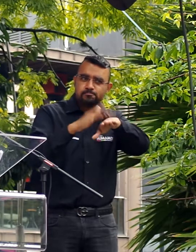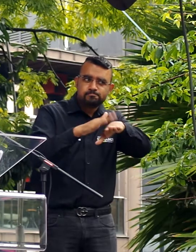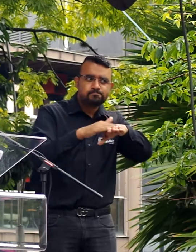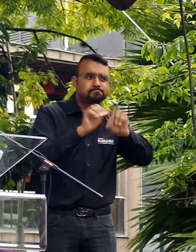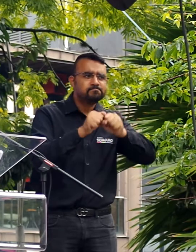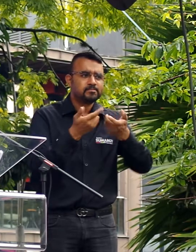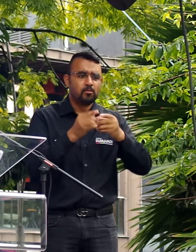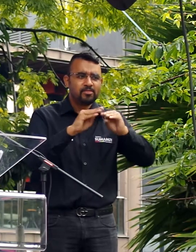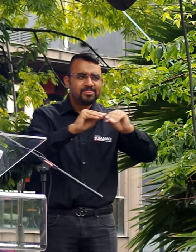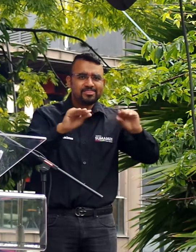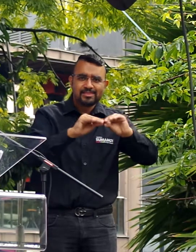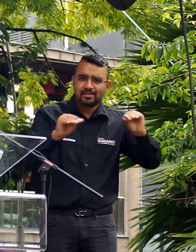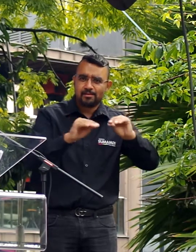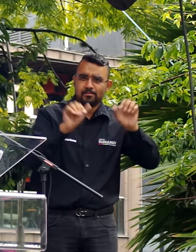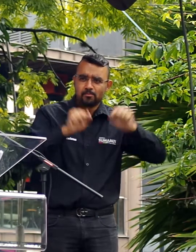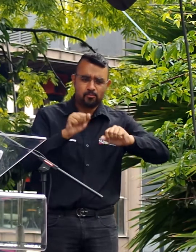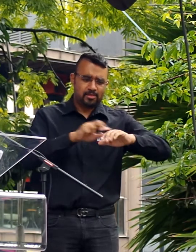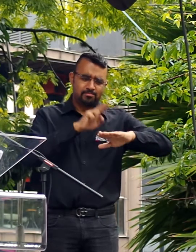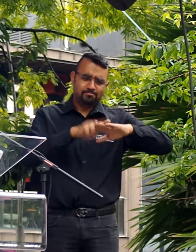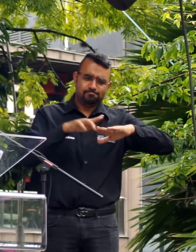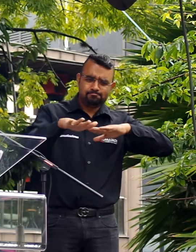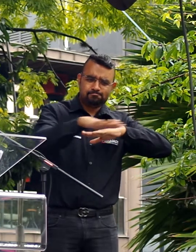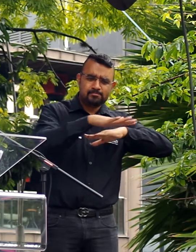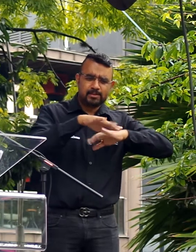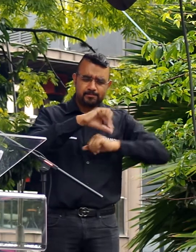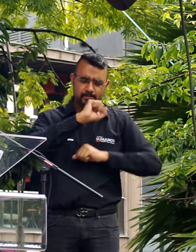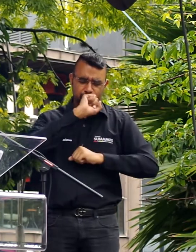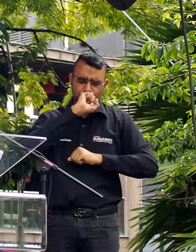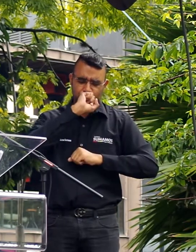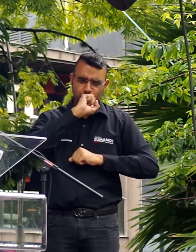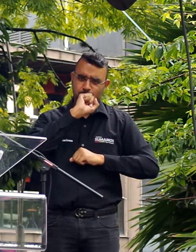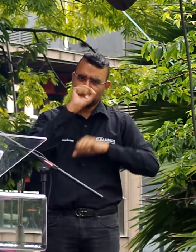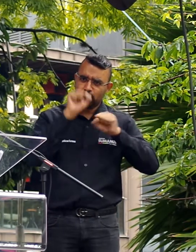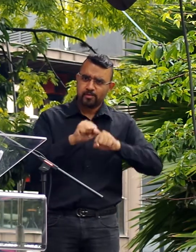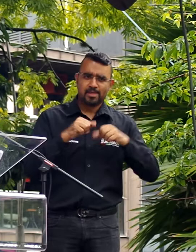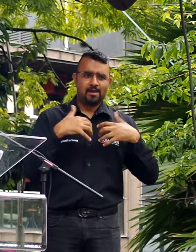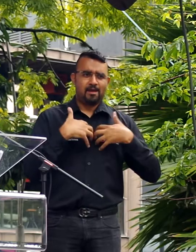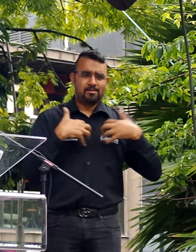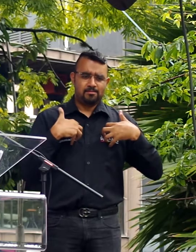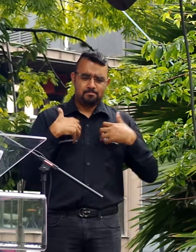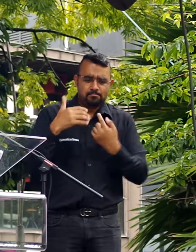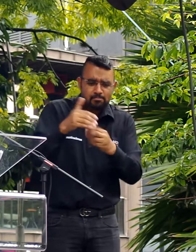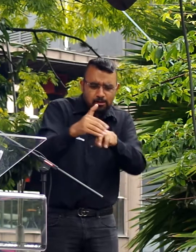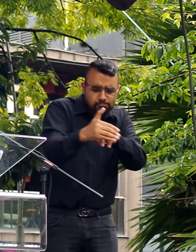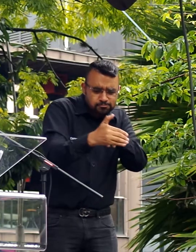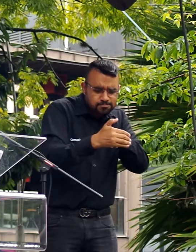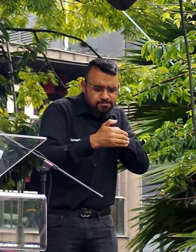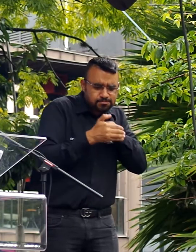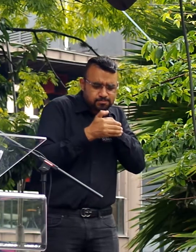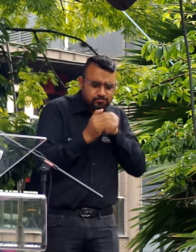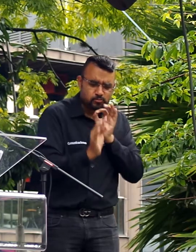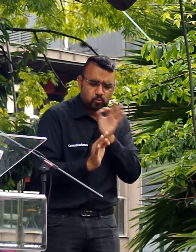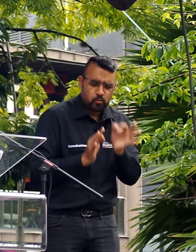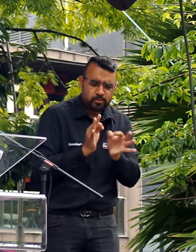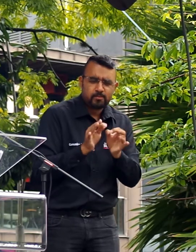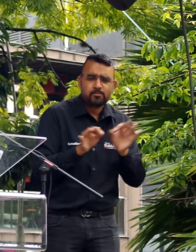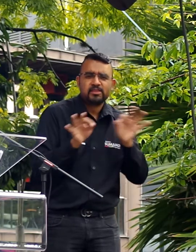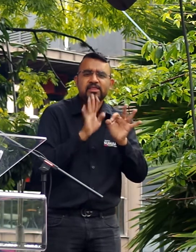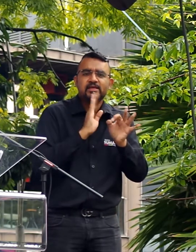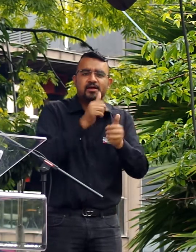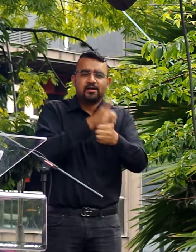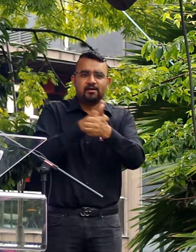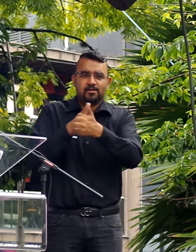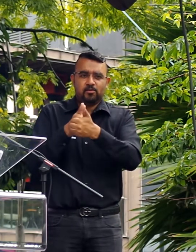seres sintientes, con las personas y con esa sociedad que viene creciendo día a día. Está en